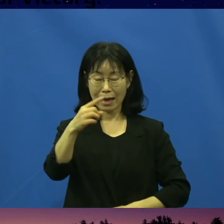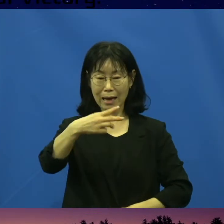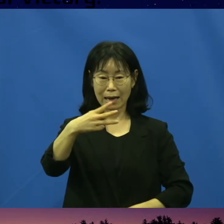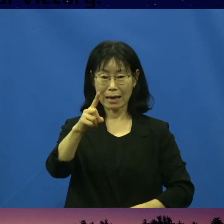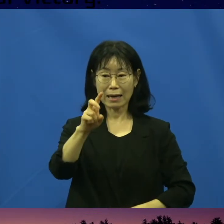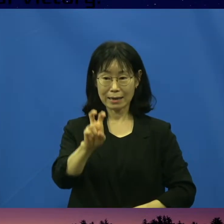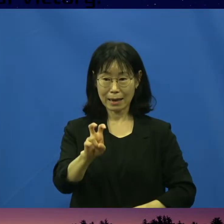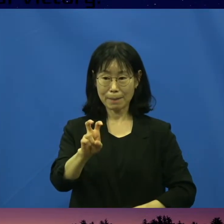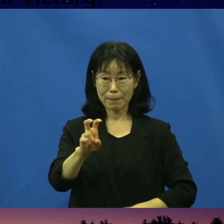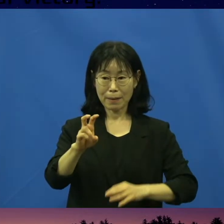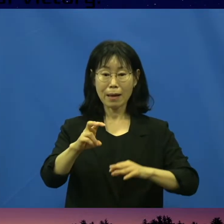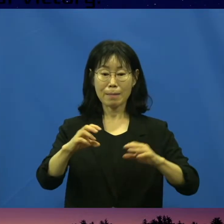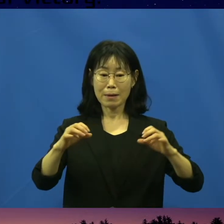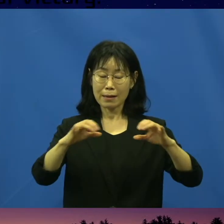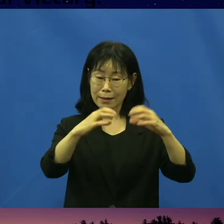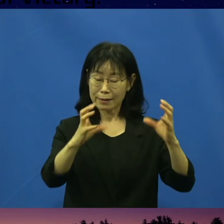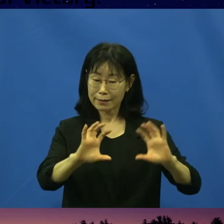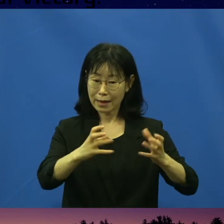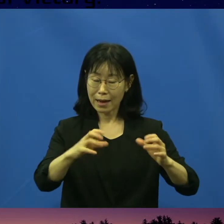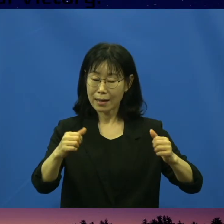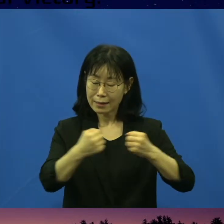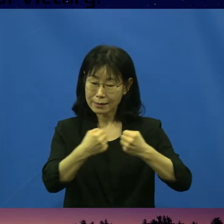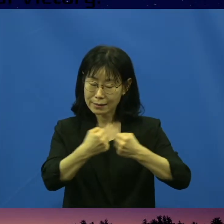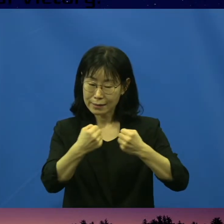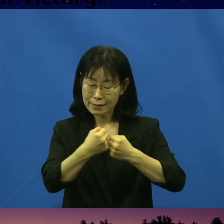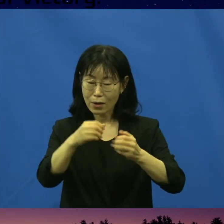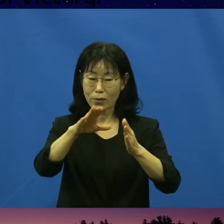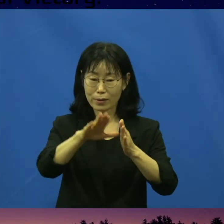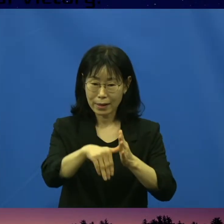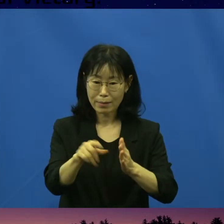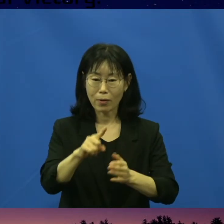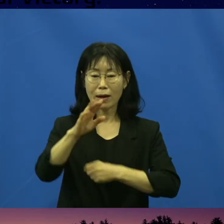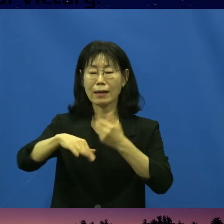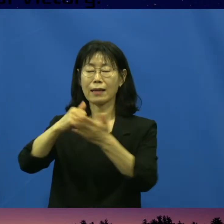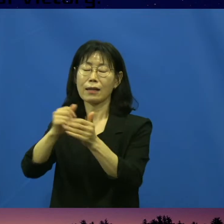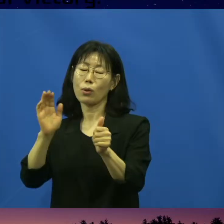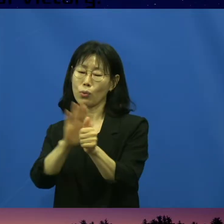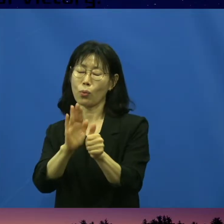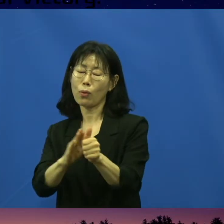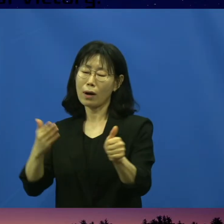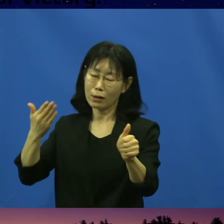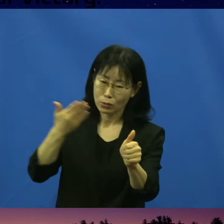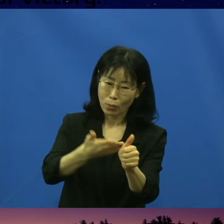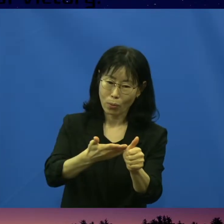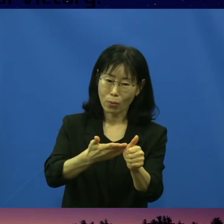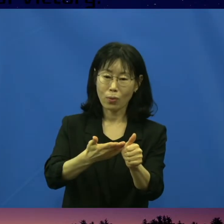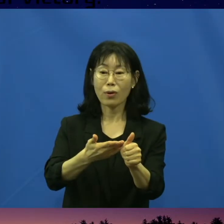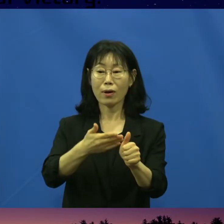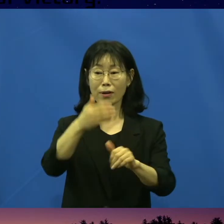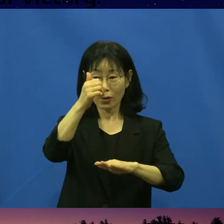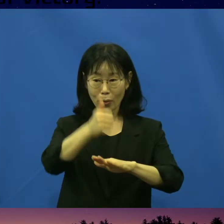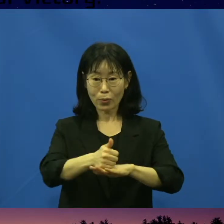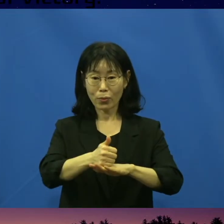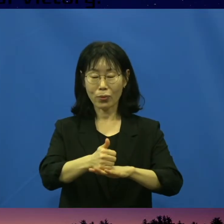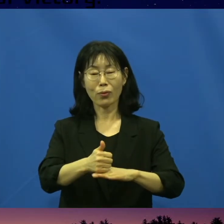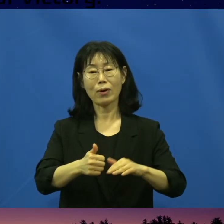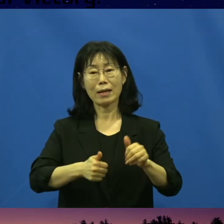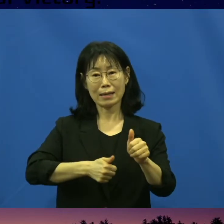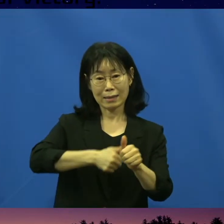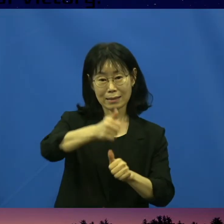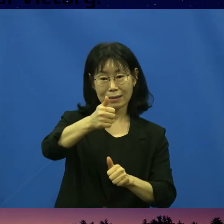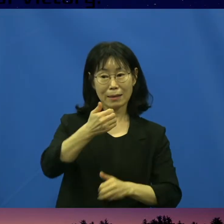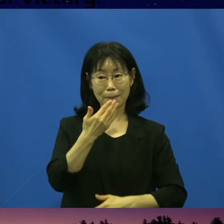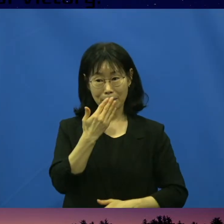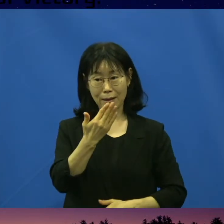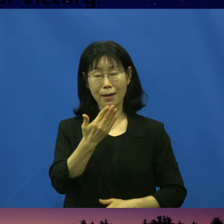전쟁에 관여하신 거죠. 나만이 치르는 전쟁과 하나님이 개입하셨다는 거예요. 여러분, 이게 아람 군대만